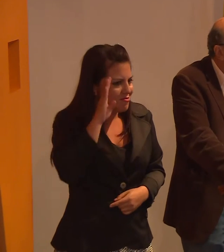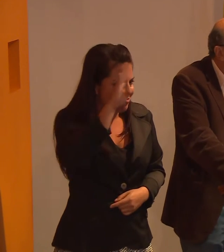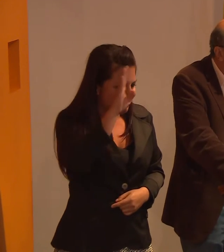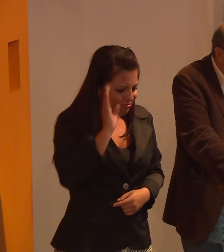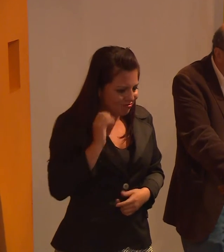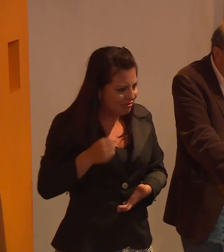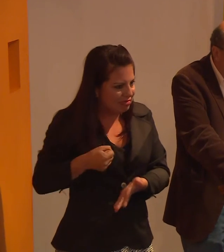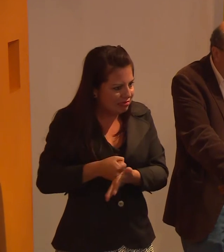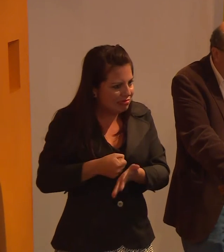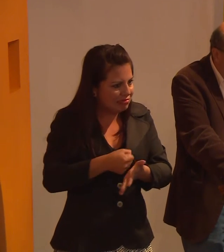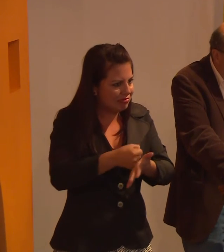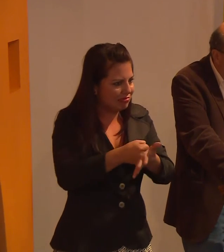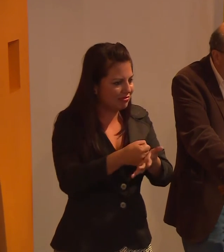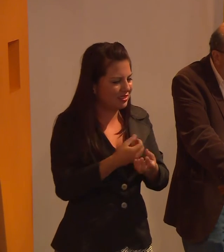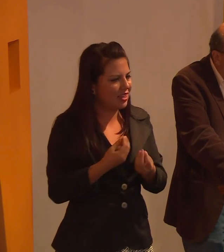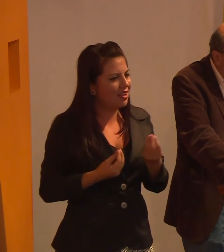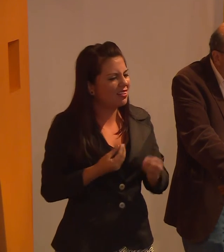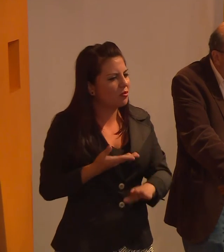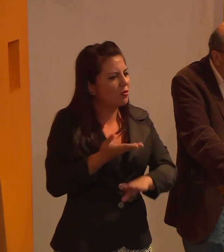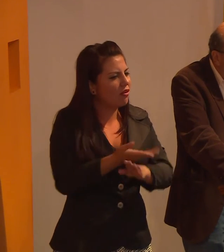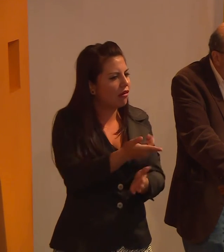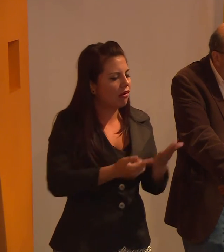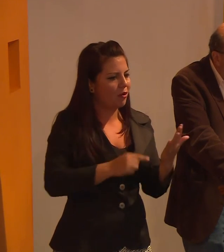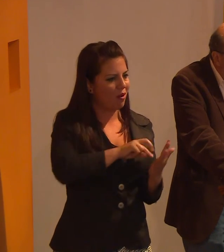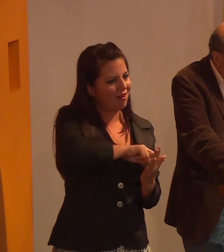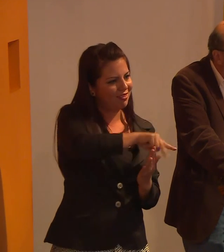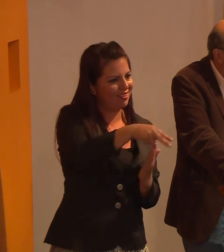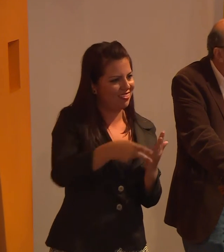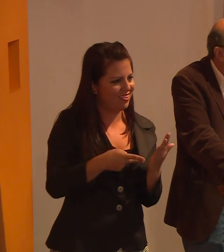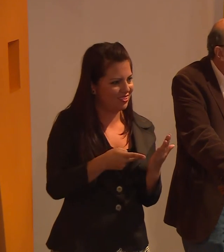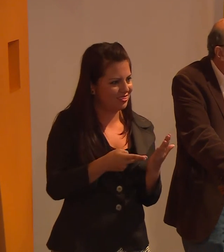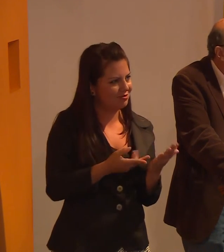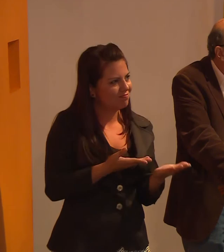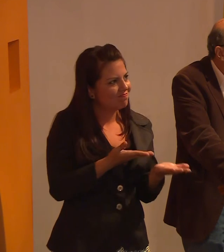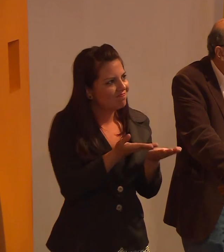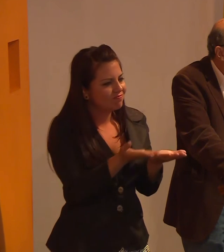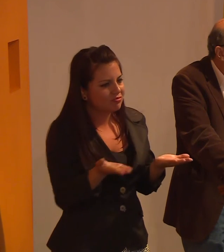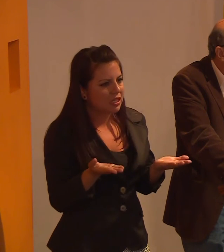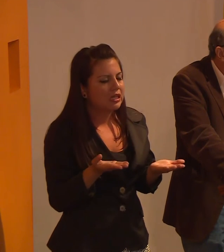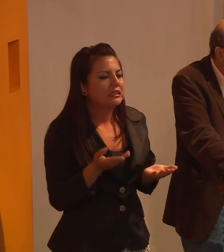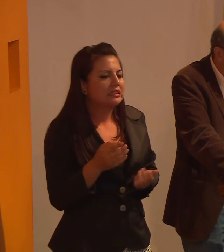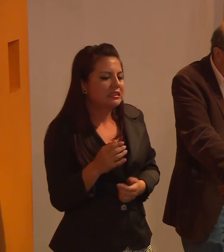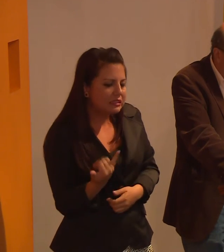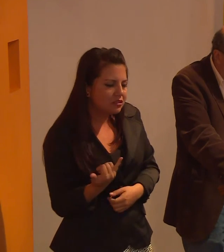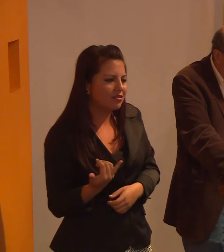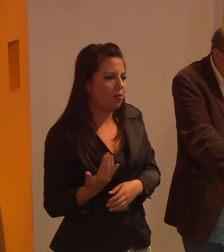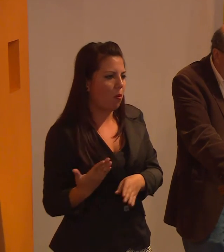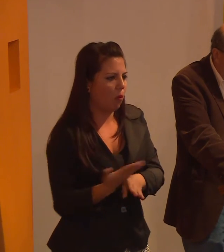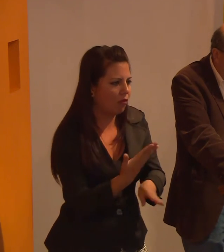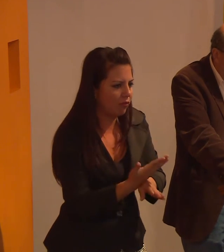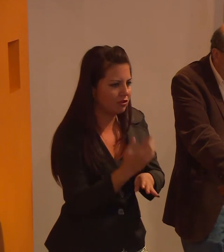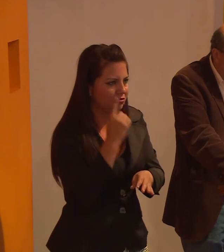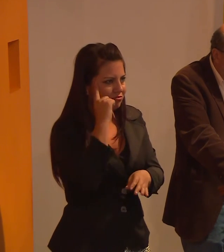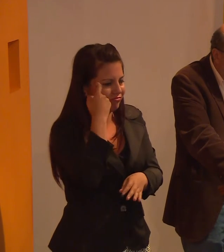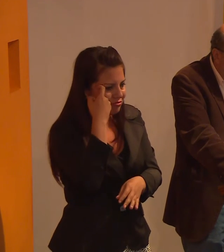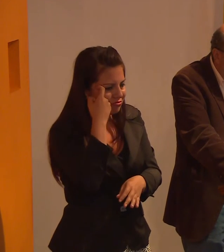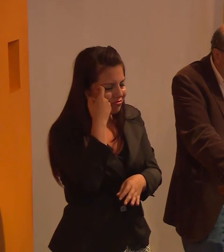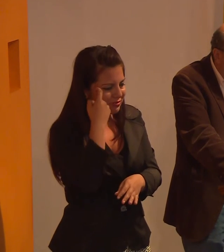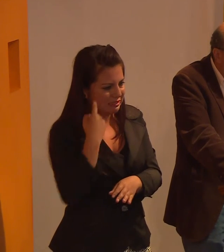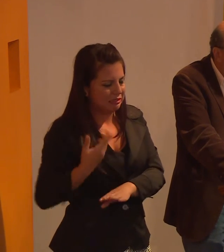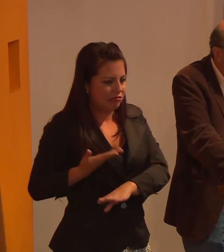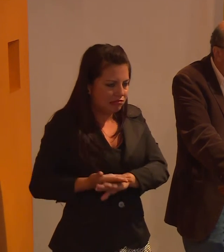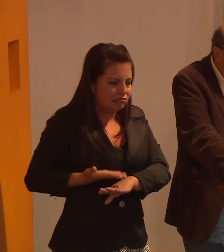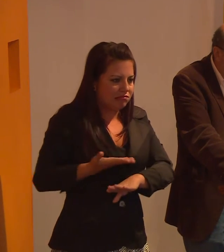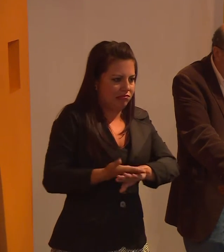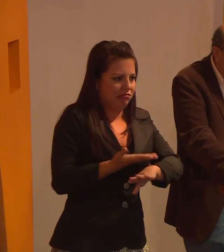desplegando alternativas allí donde se presentan nuestras dificultades y retos.